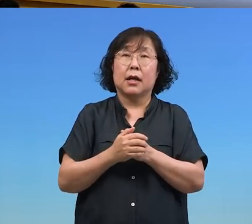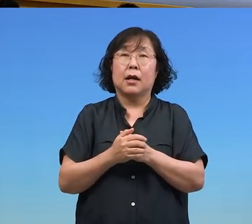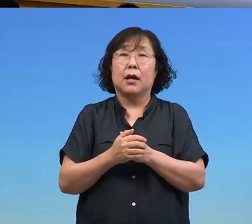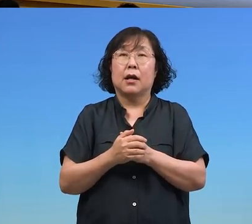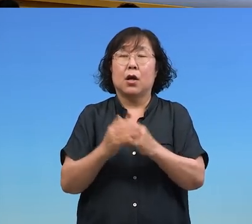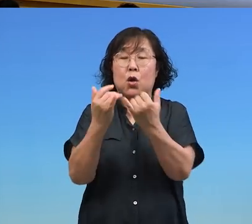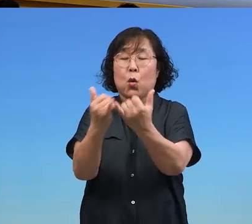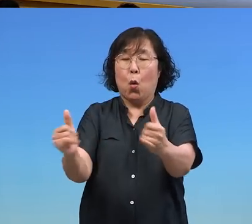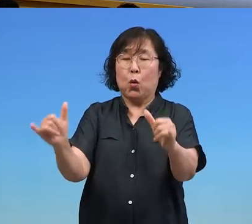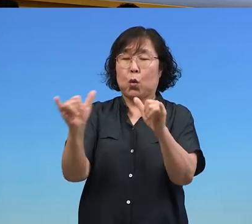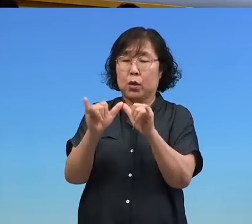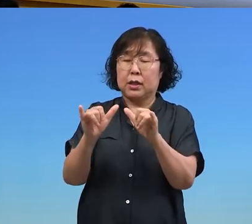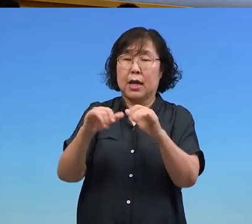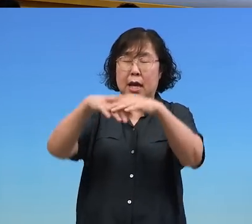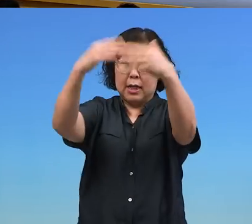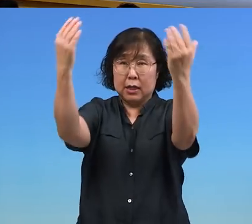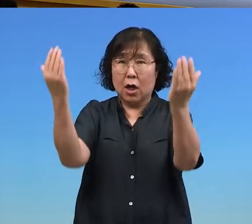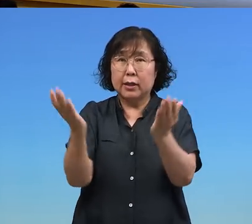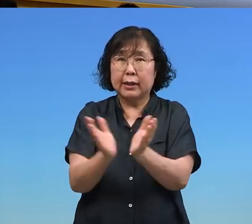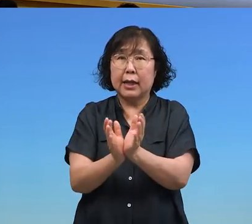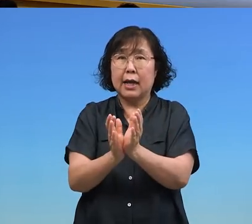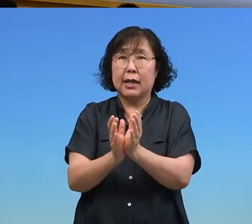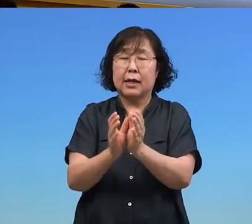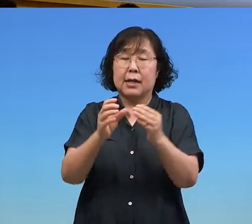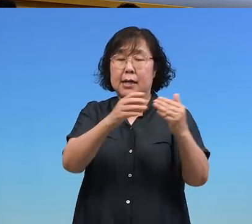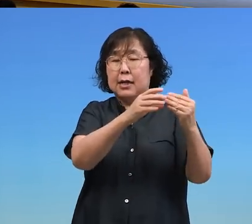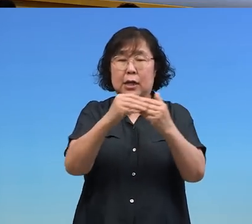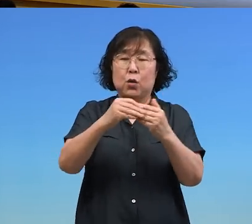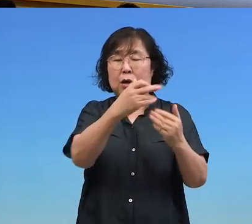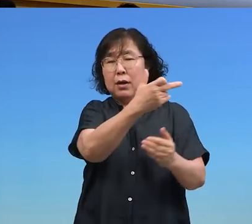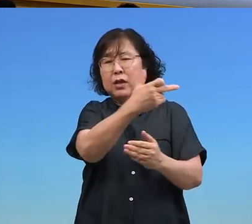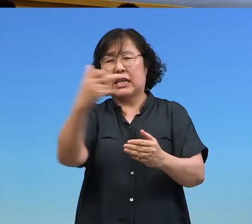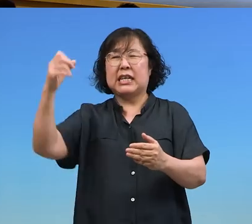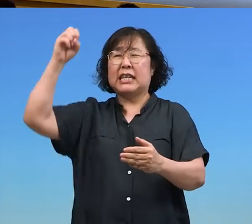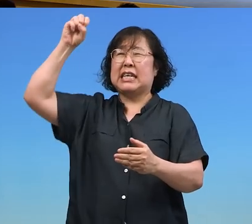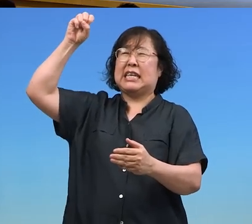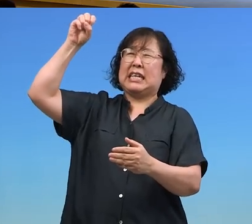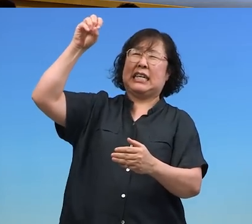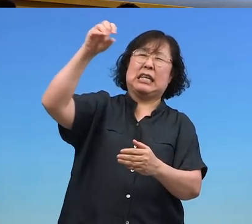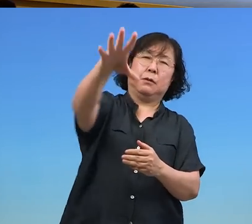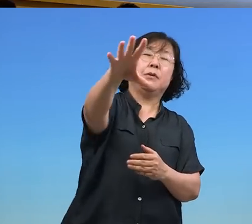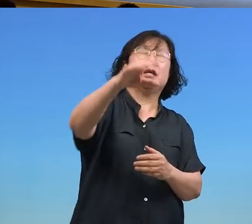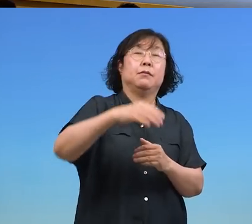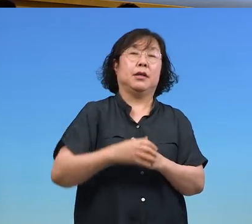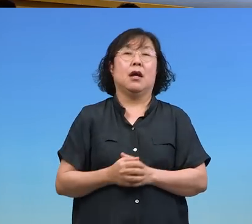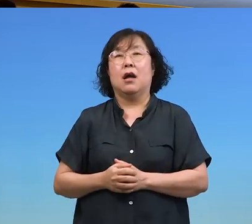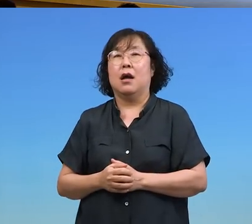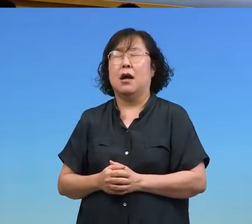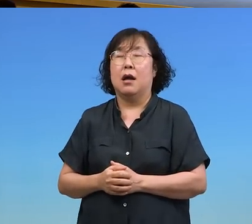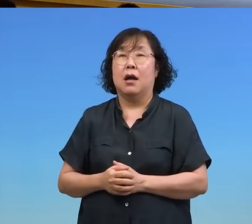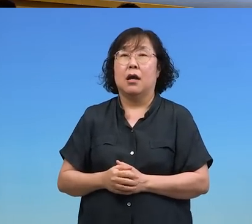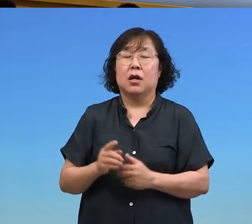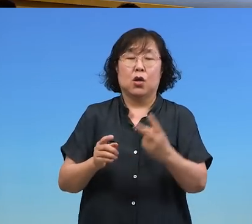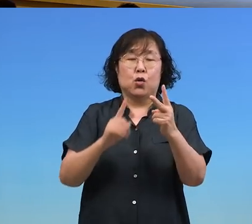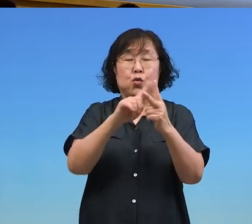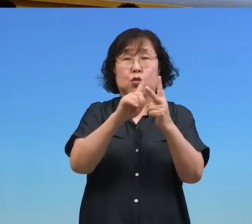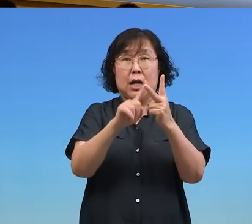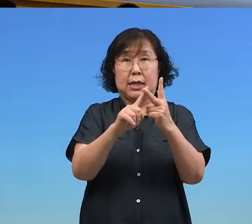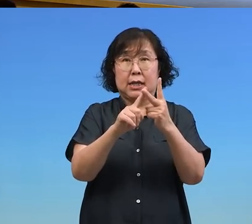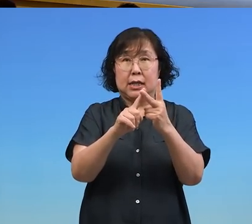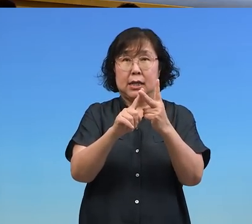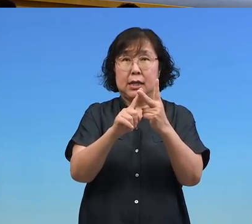빛도요 이 공동체 전체를 인도하는 큰 빛을 의미하는 단어예요 이 두 가지 조화를 여러분